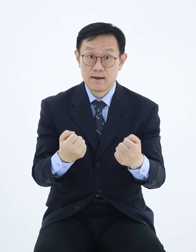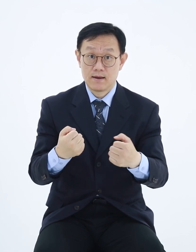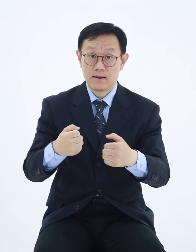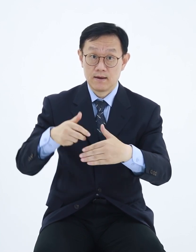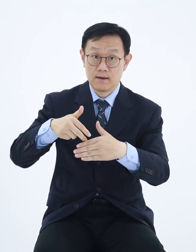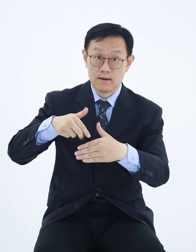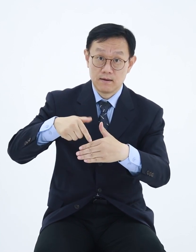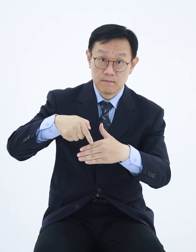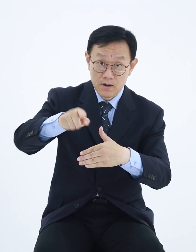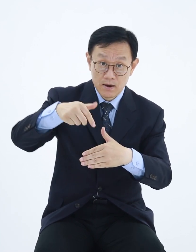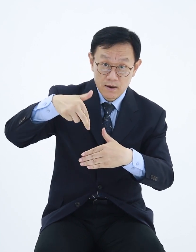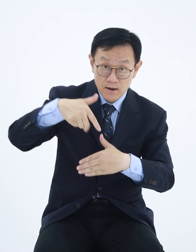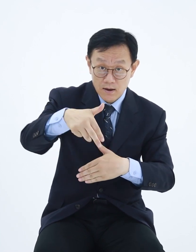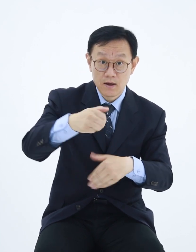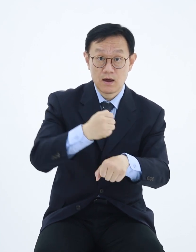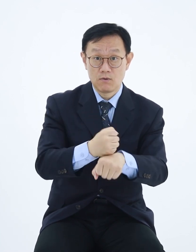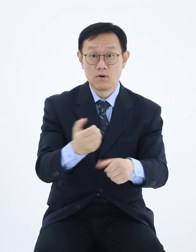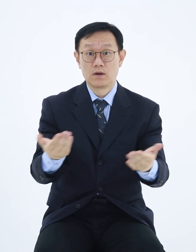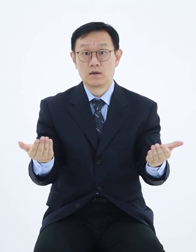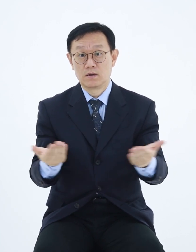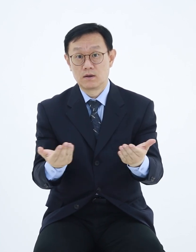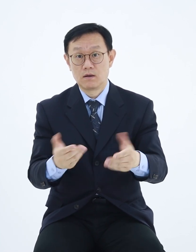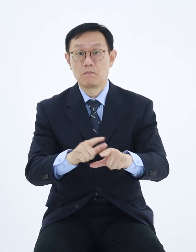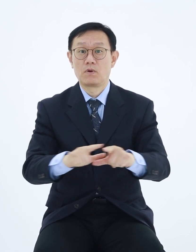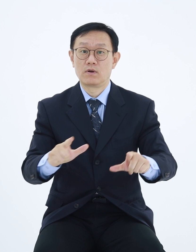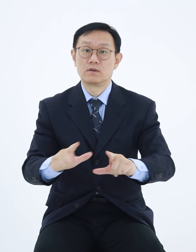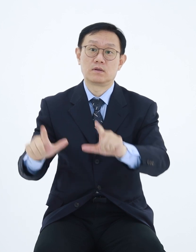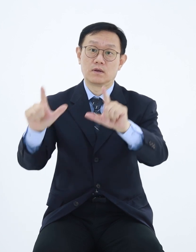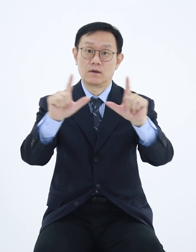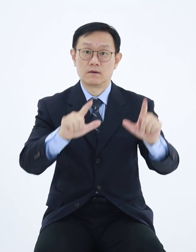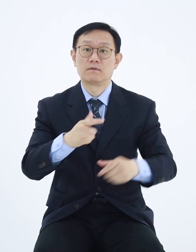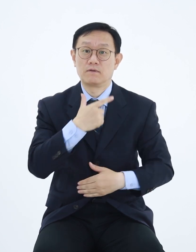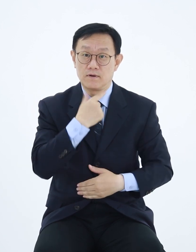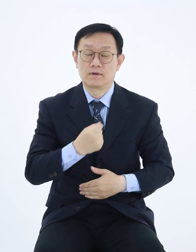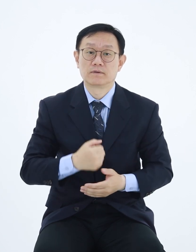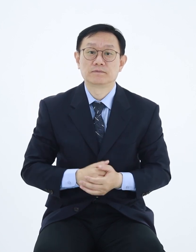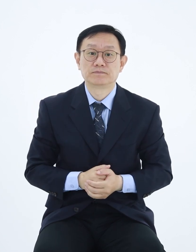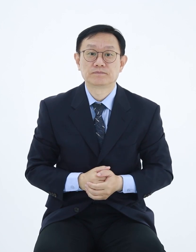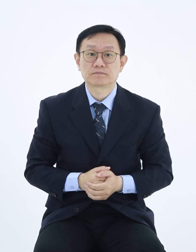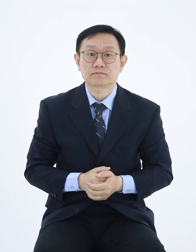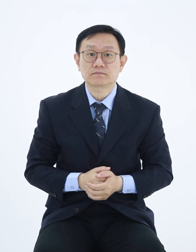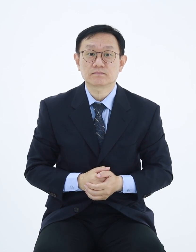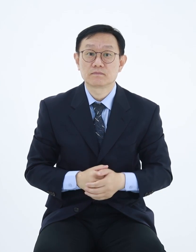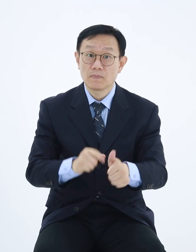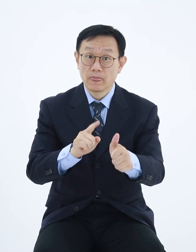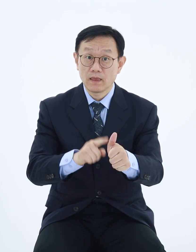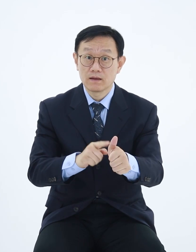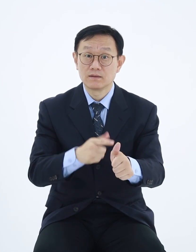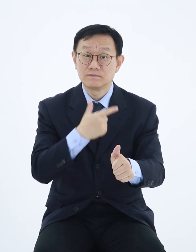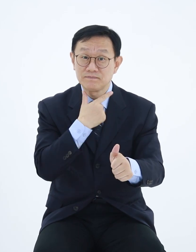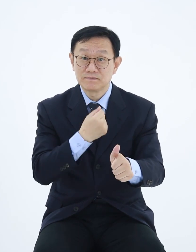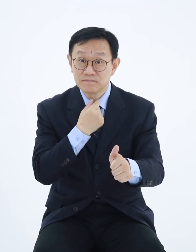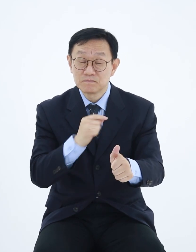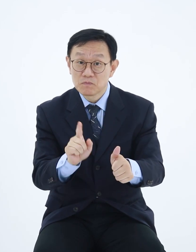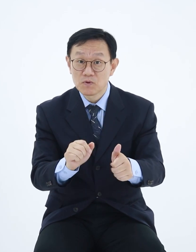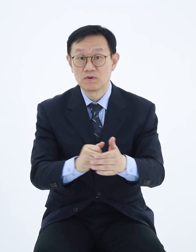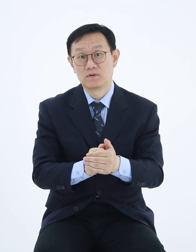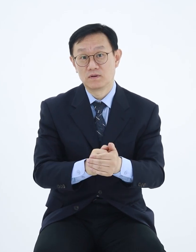나들이도 하고 일도 하면서 평범한 일상생활을 하길 바랐습니다. H씨의 간절한 소망에 담당